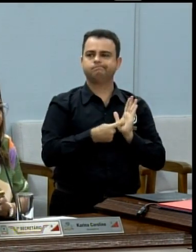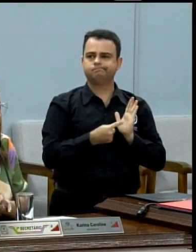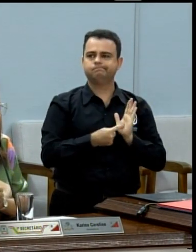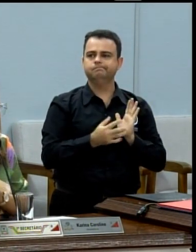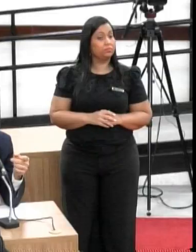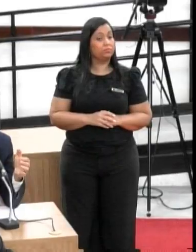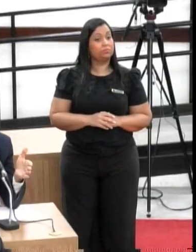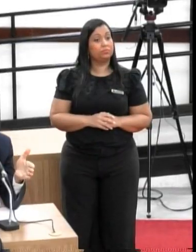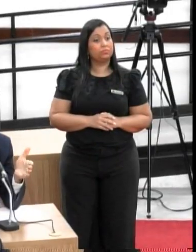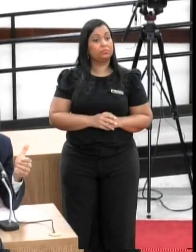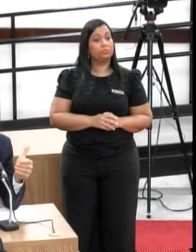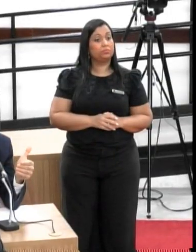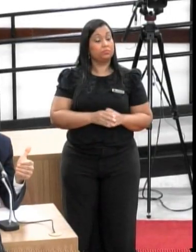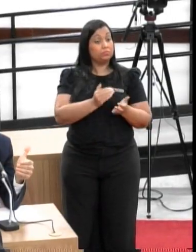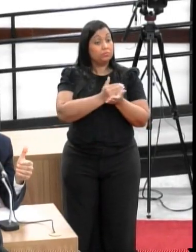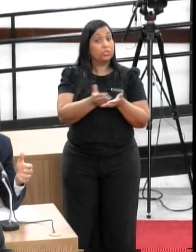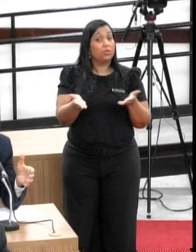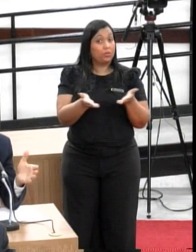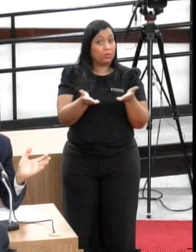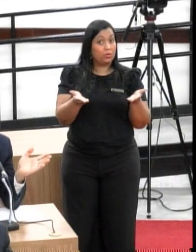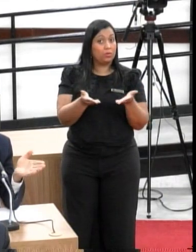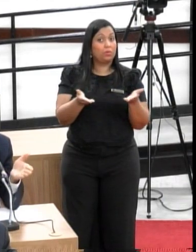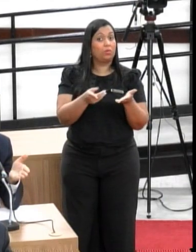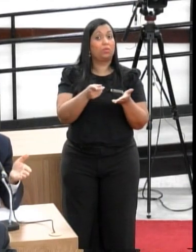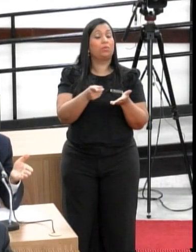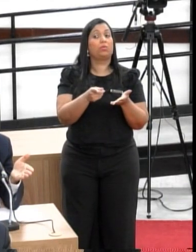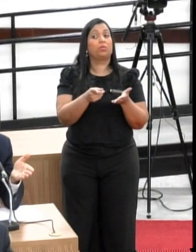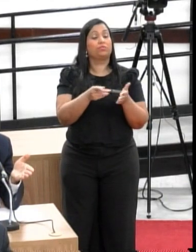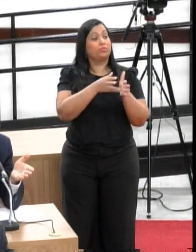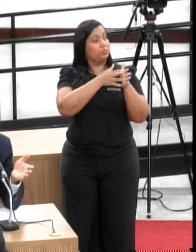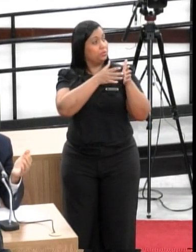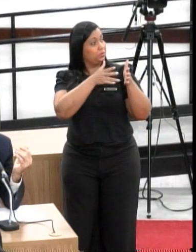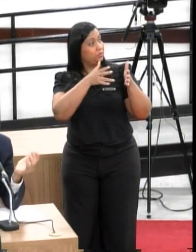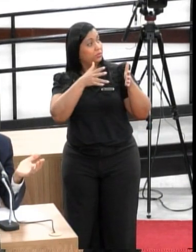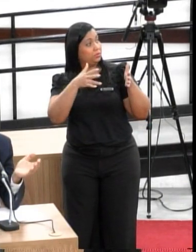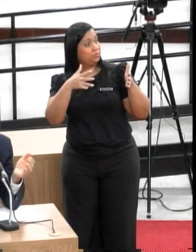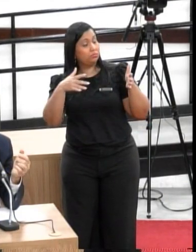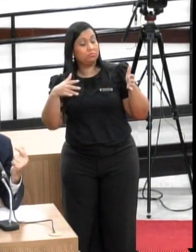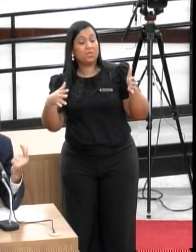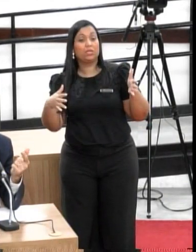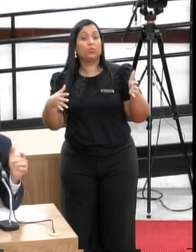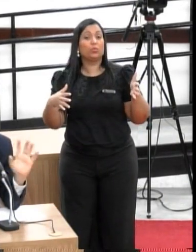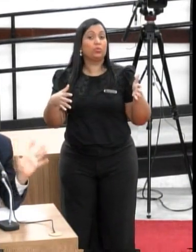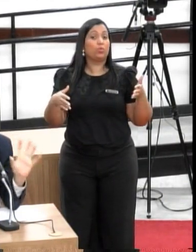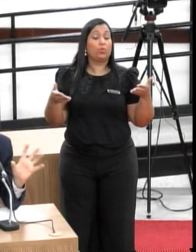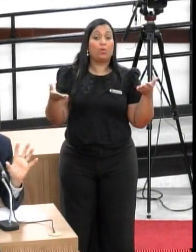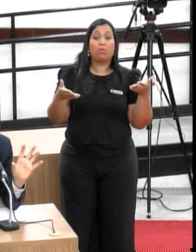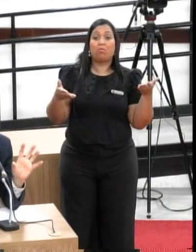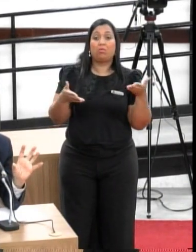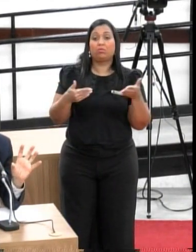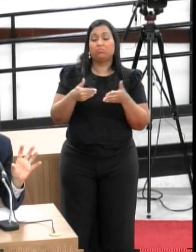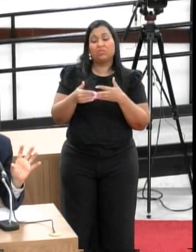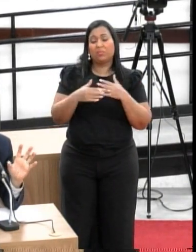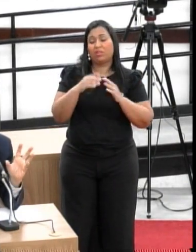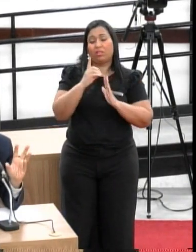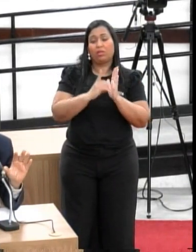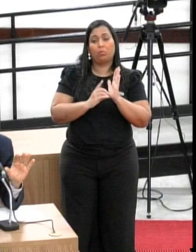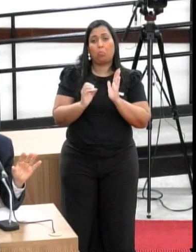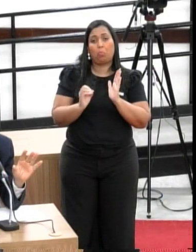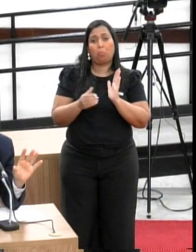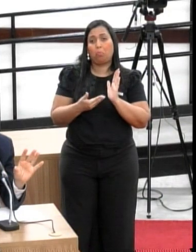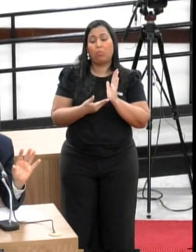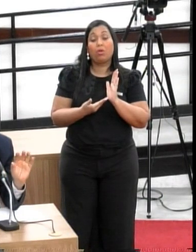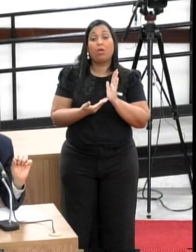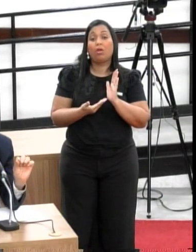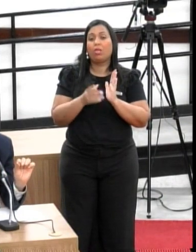ele tá valendo, começou a valer agora, né? Ou seja, ficou todo esse tempo, né? Agora, independente do decreto ou não,